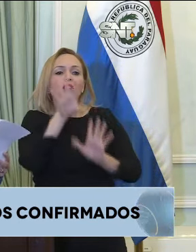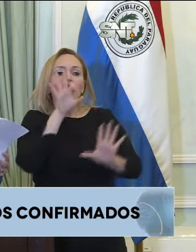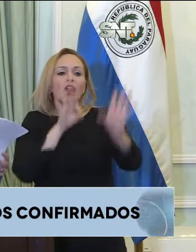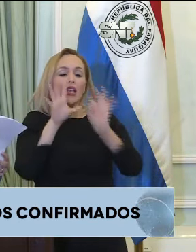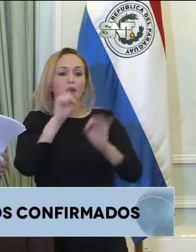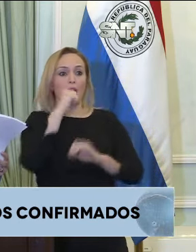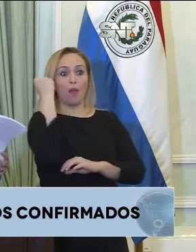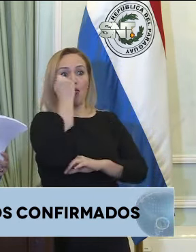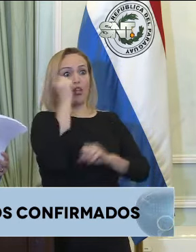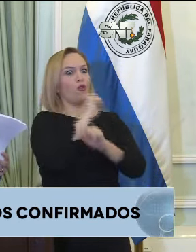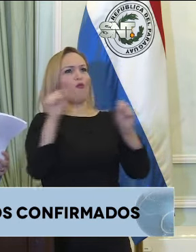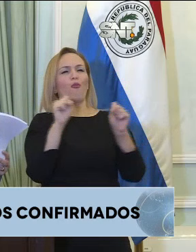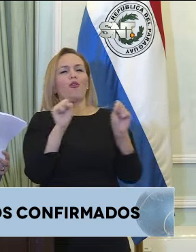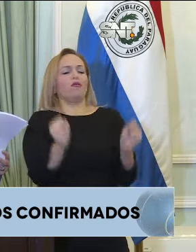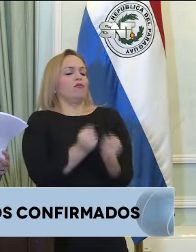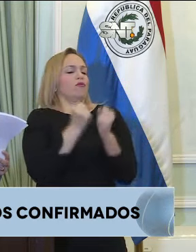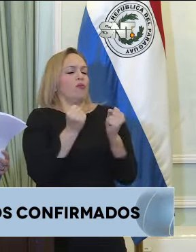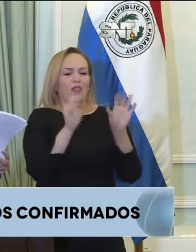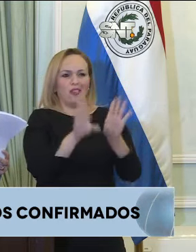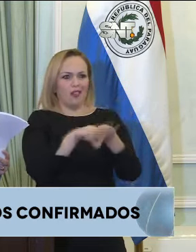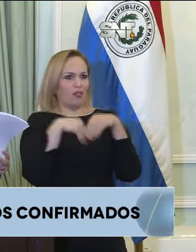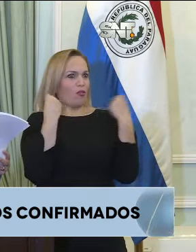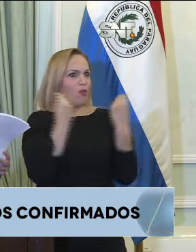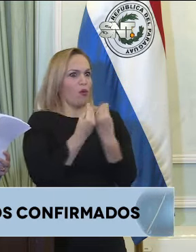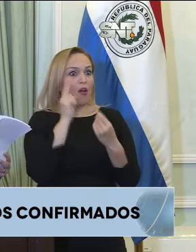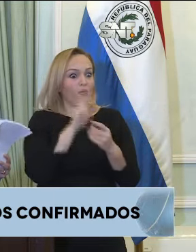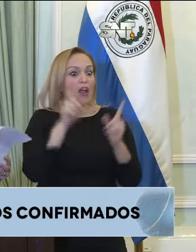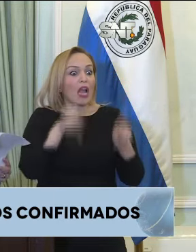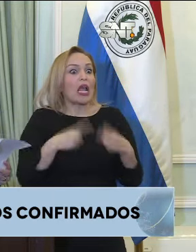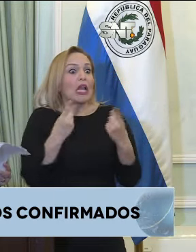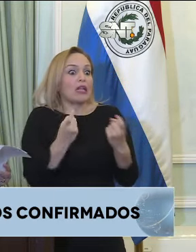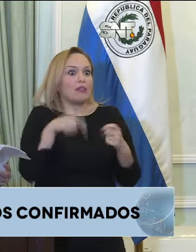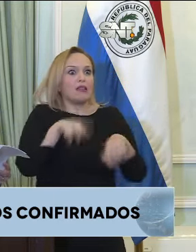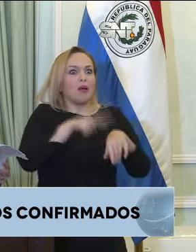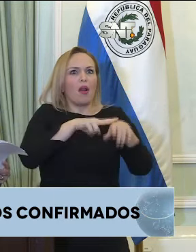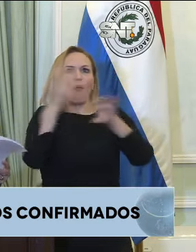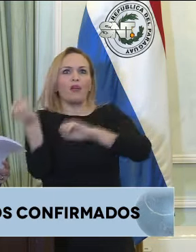claramente, de manera a poder asegurar el provisionamiento del país.